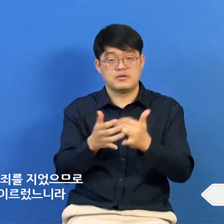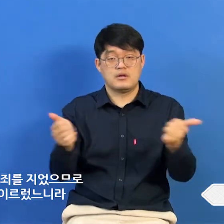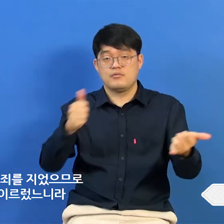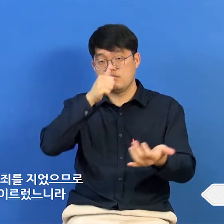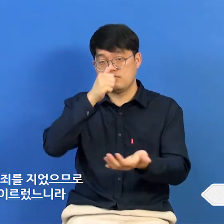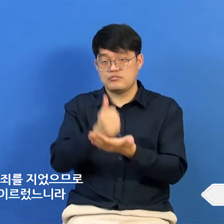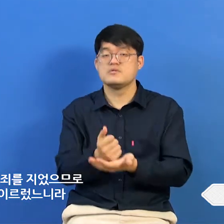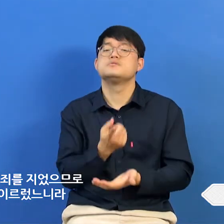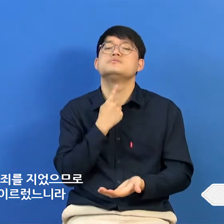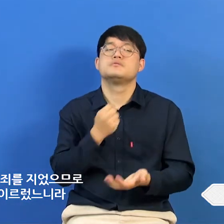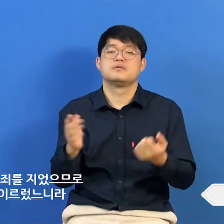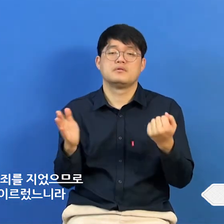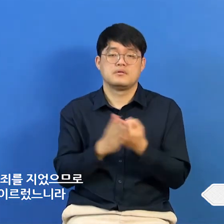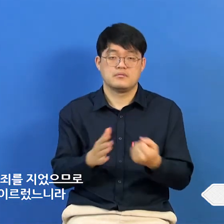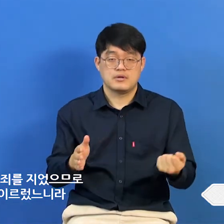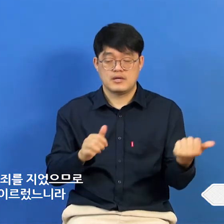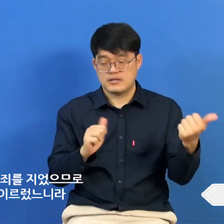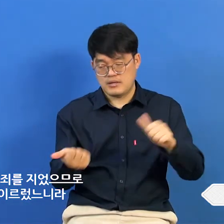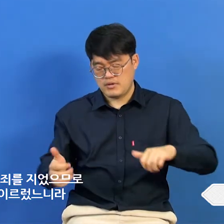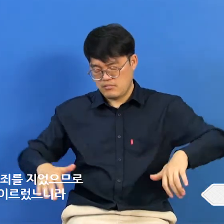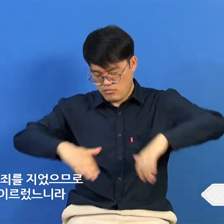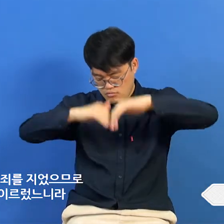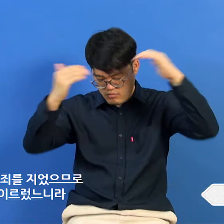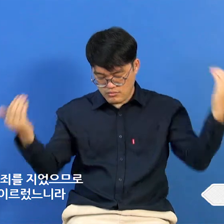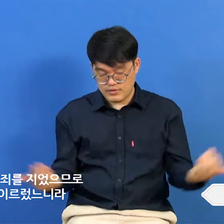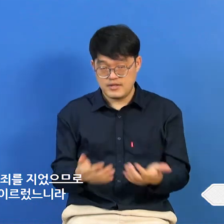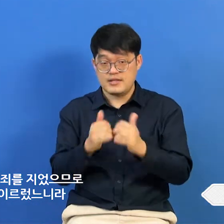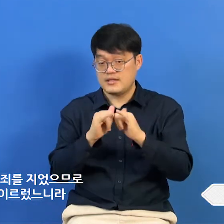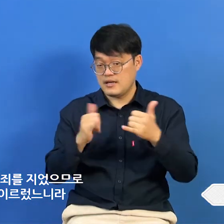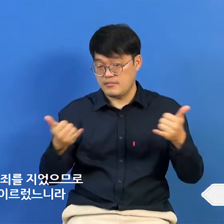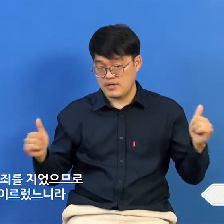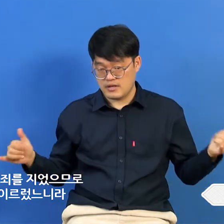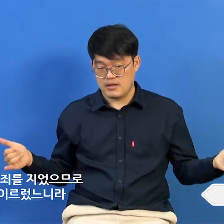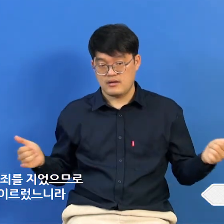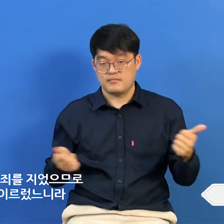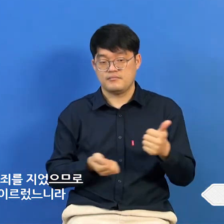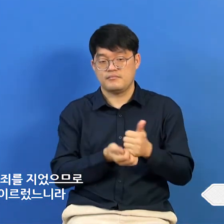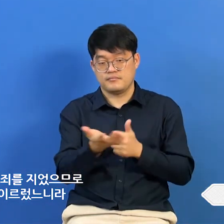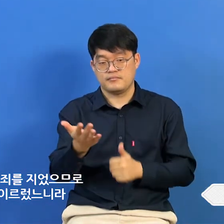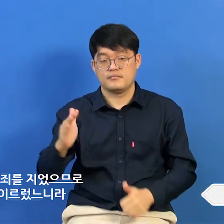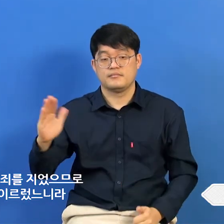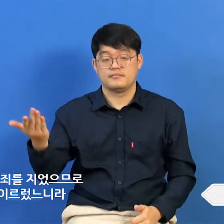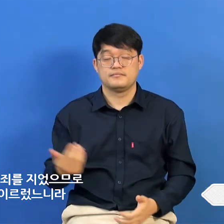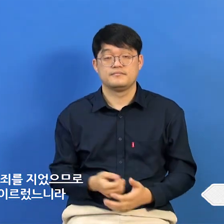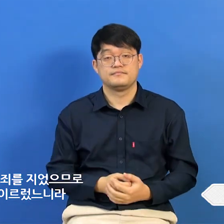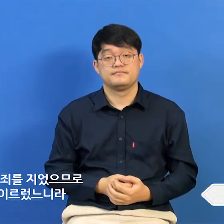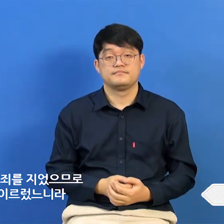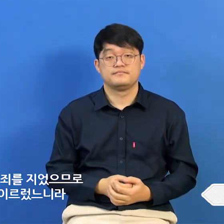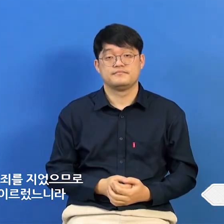지었으므로 사망이 모든 사람에게 이르렀느니라. 이제 이 구절이 귀에 쏙 들어옵니다.